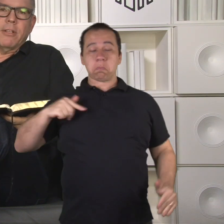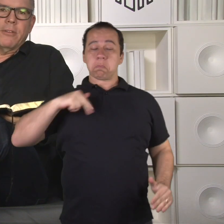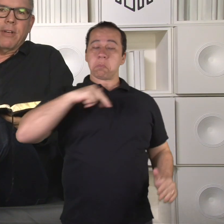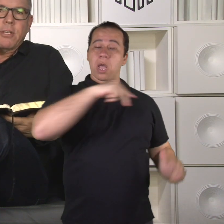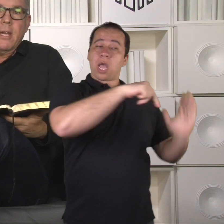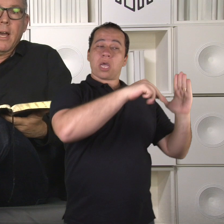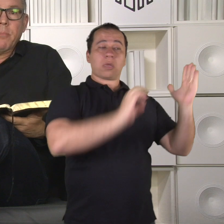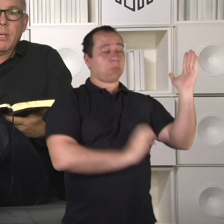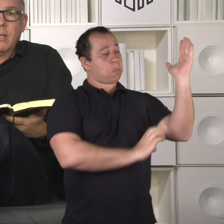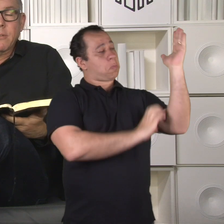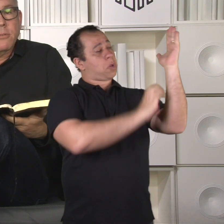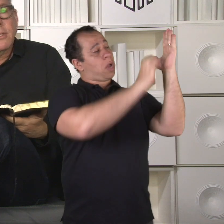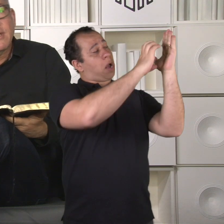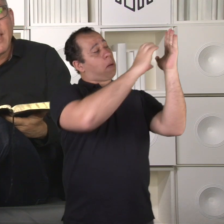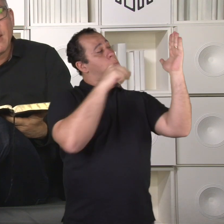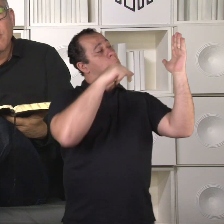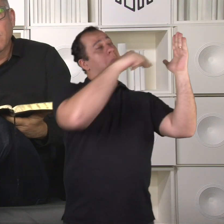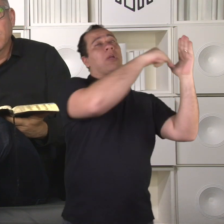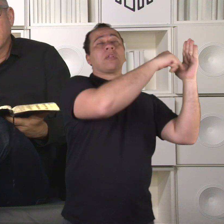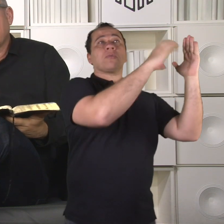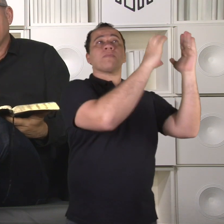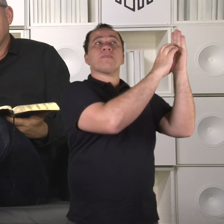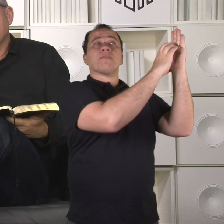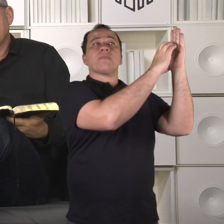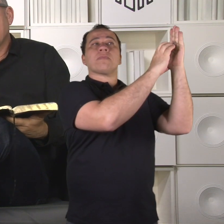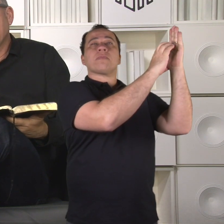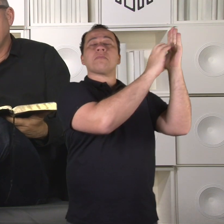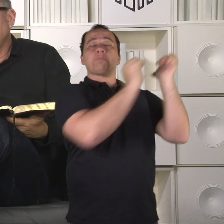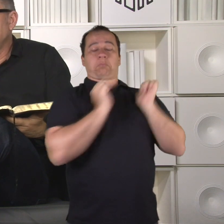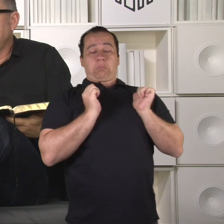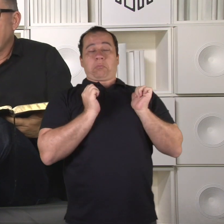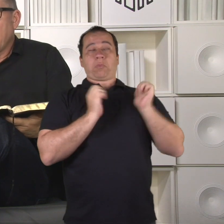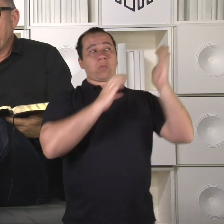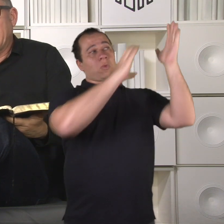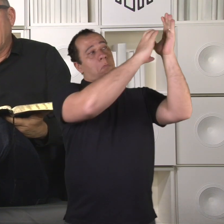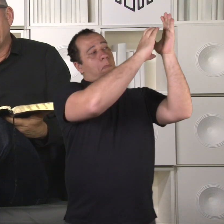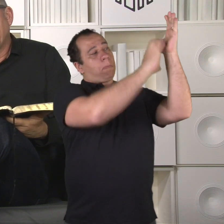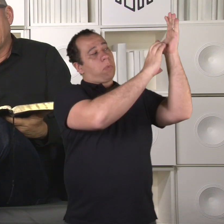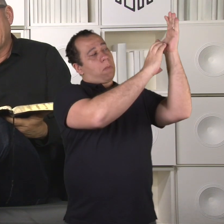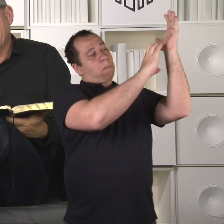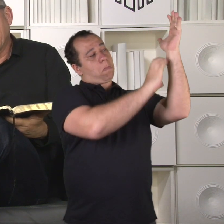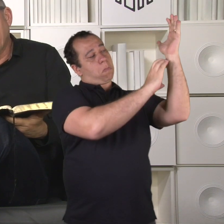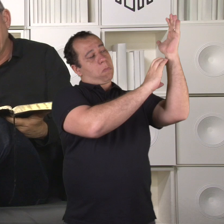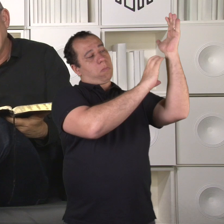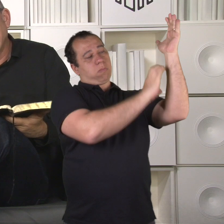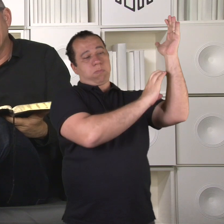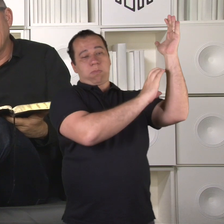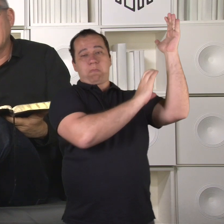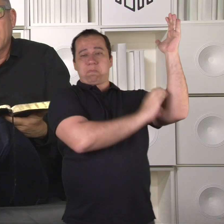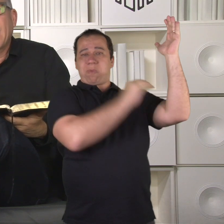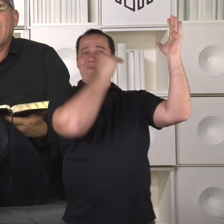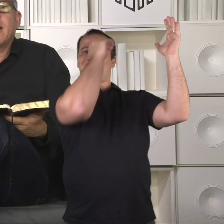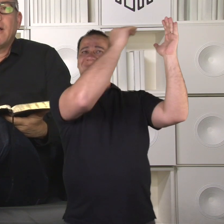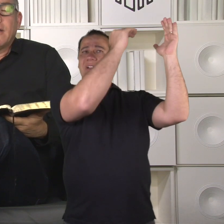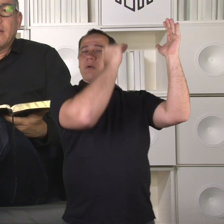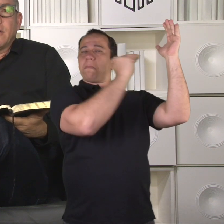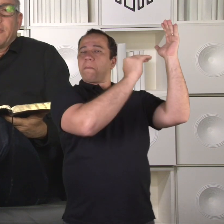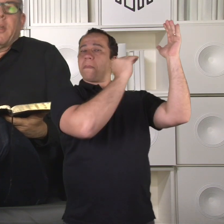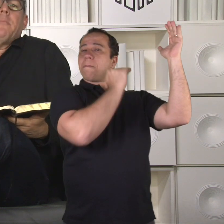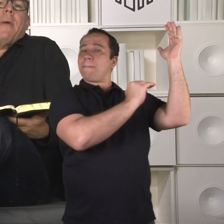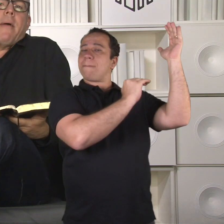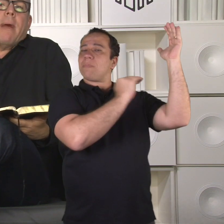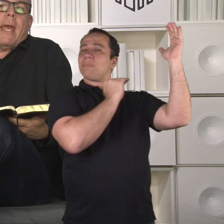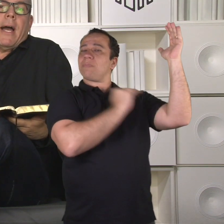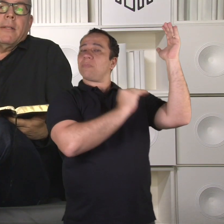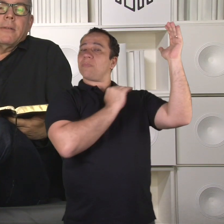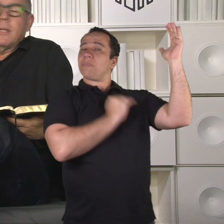que o elevador vai chegar, porque eles consideram, alguns ortodoxos acham que inclusive apertar o botão para chamar o elevador é trabalhar. Então eles